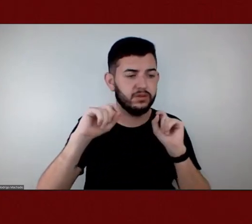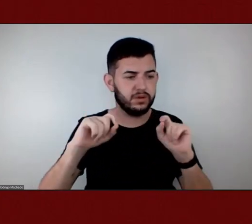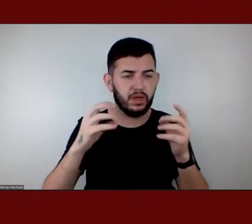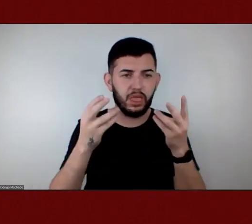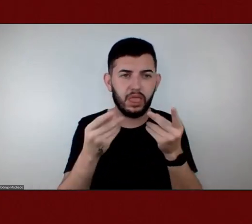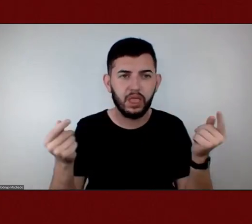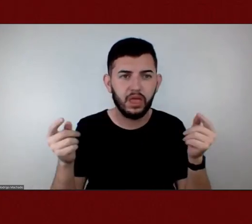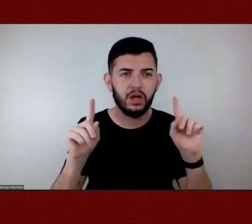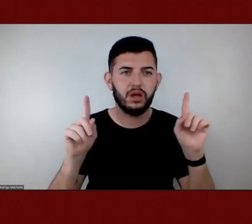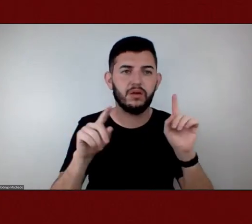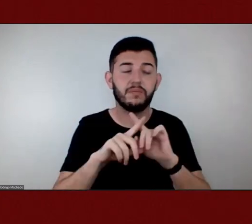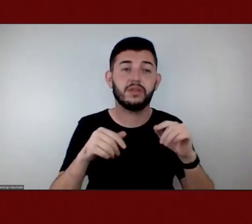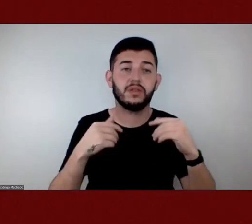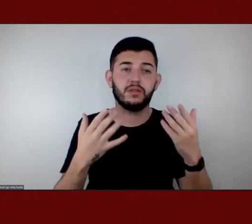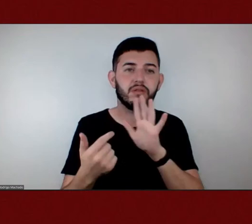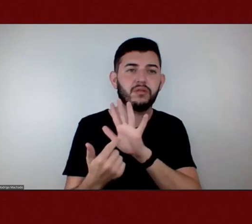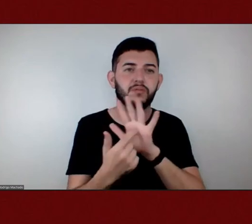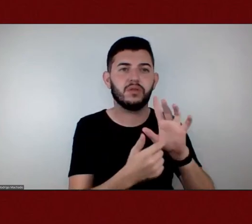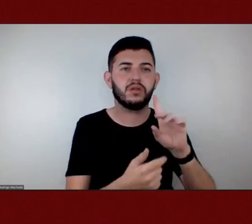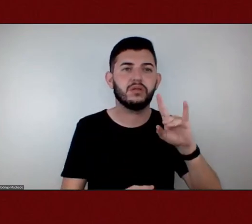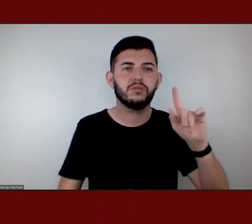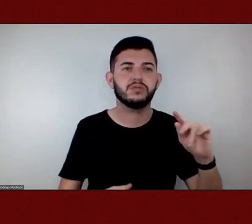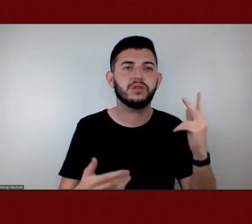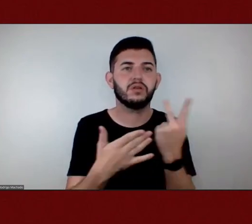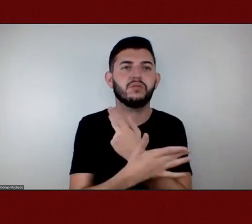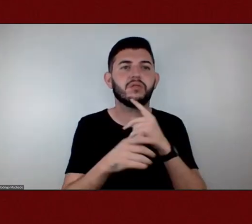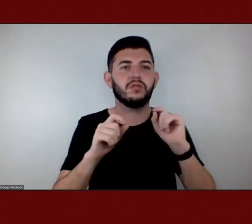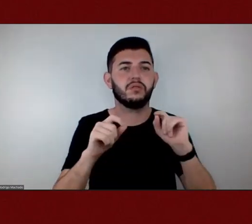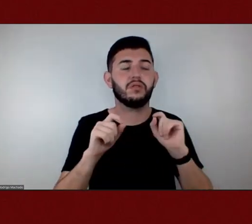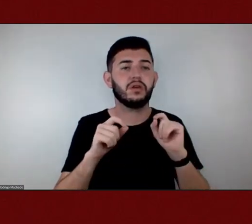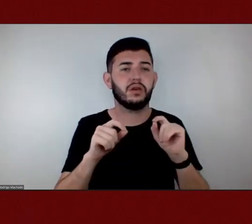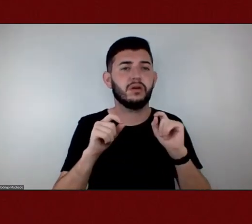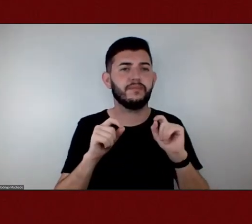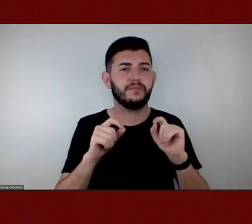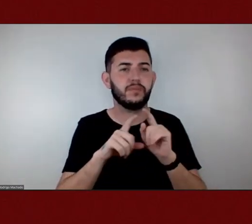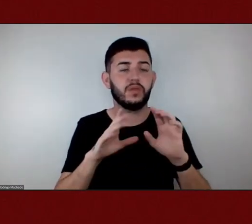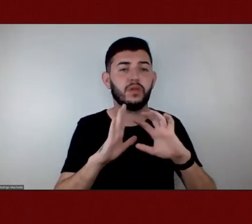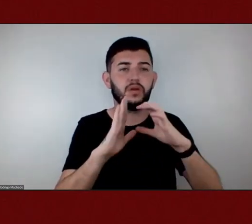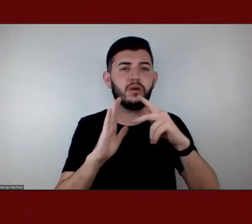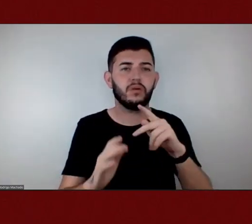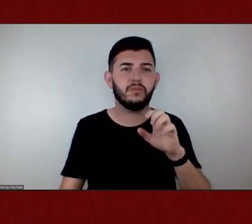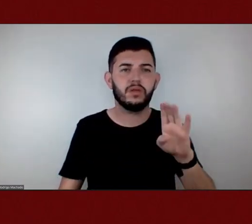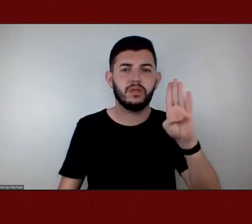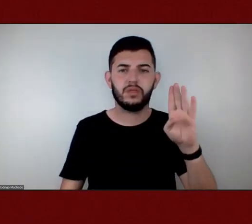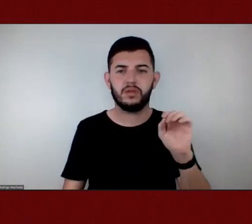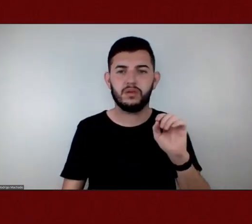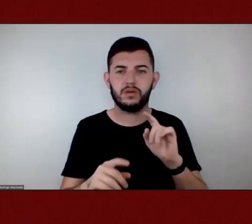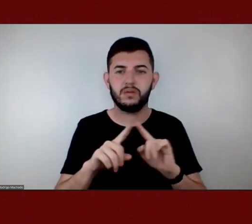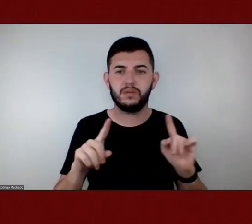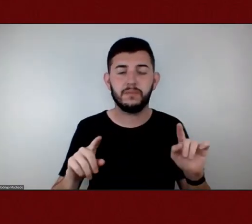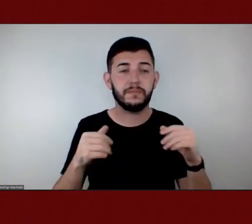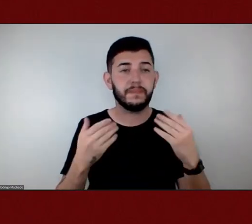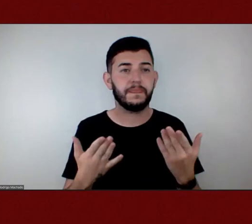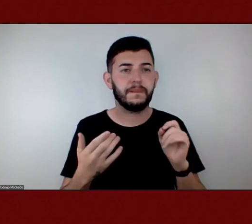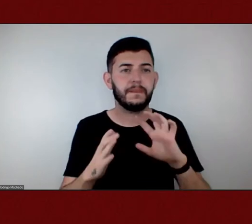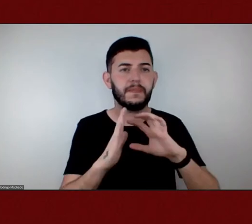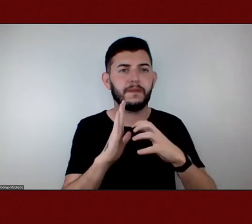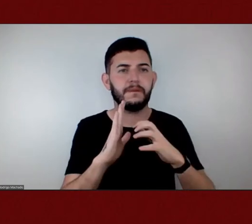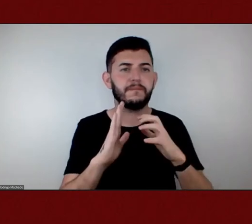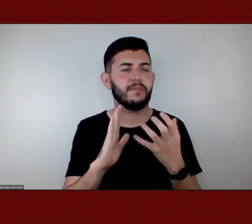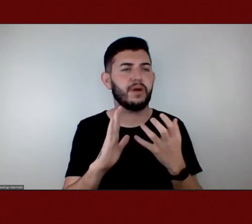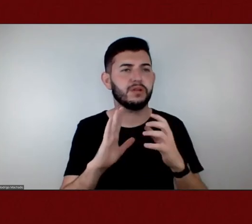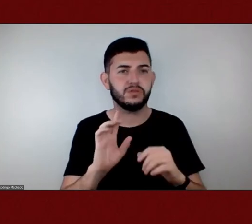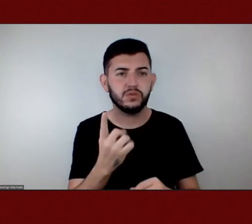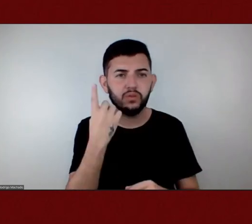do PCB. E as ditaduras de partido único tornaram-se simplesmente inapresentáveis, ainda que